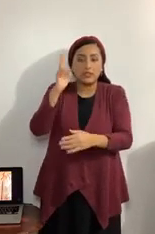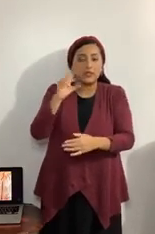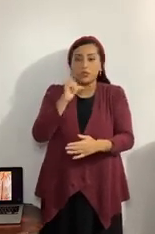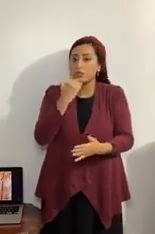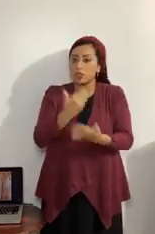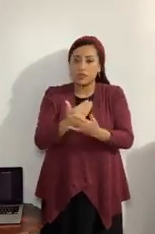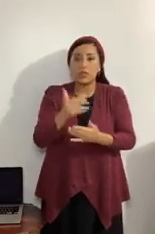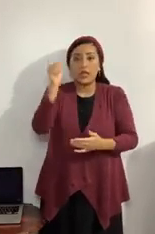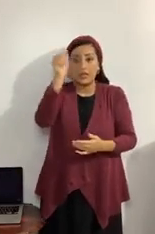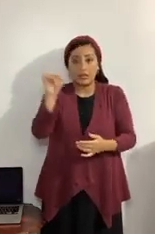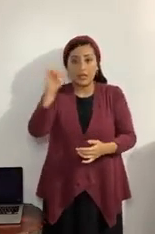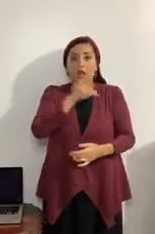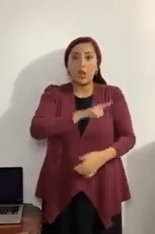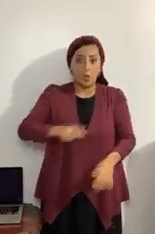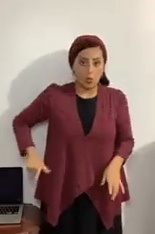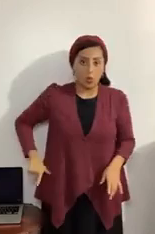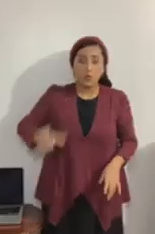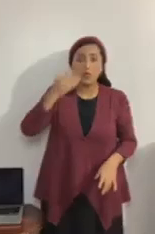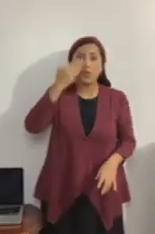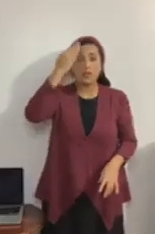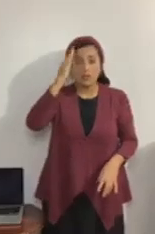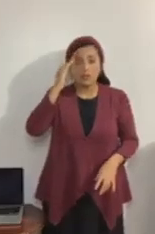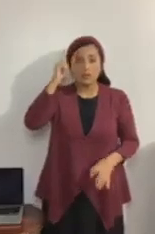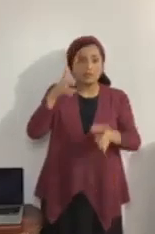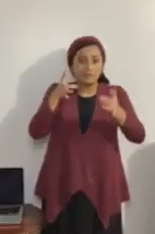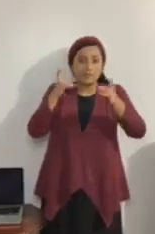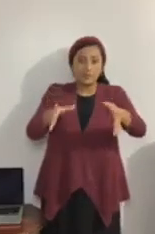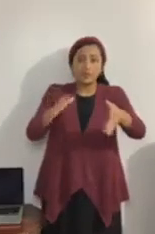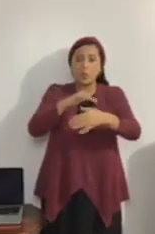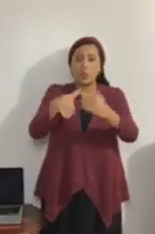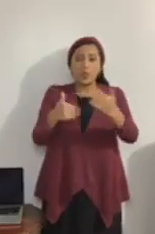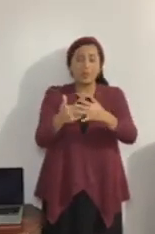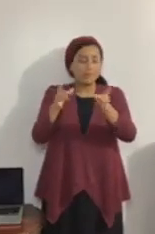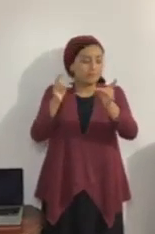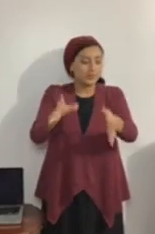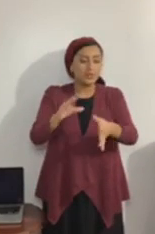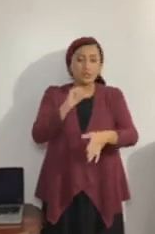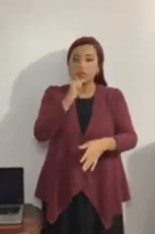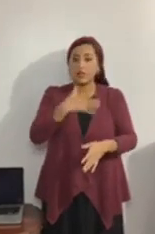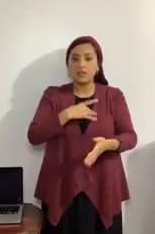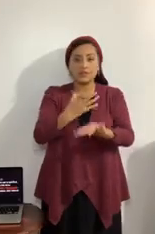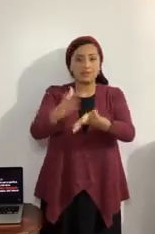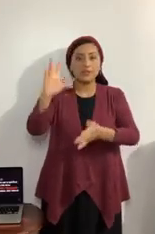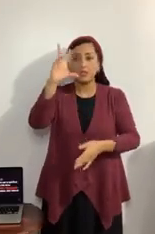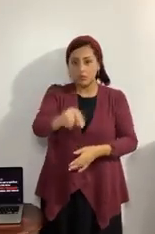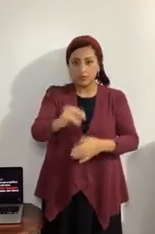Adonai, Yahweh, Elohim, aborrece todo esto, todo lo aborrece. Vamos a Isaías